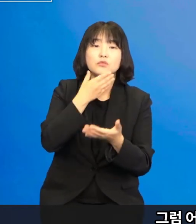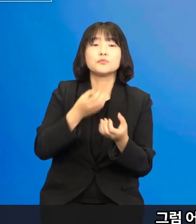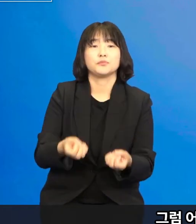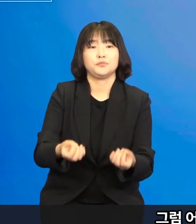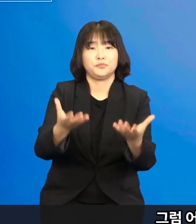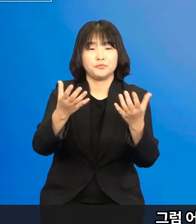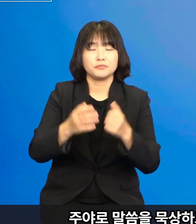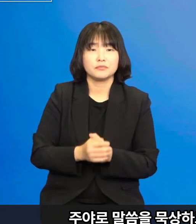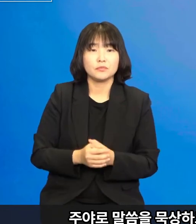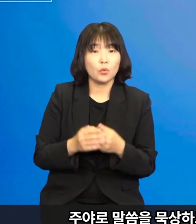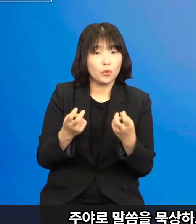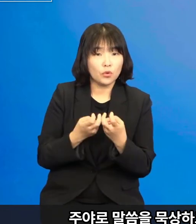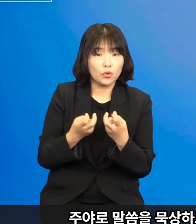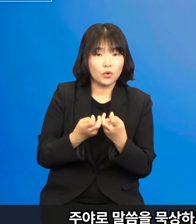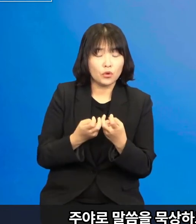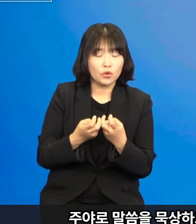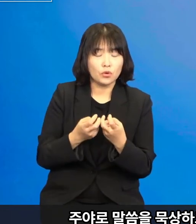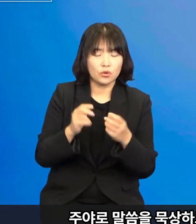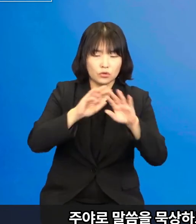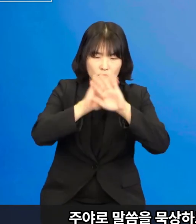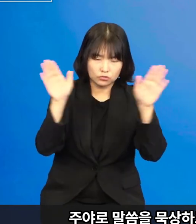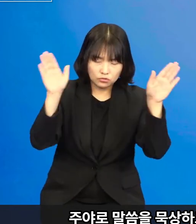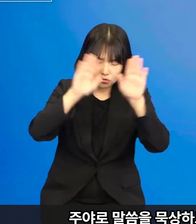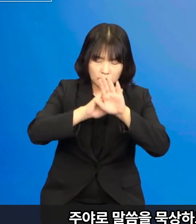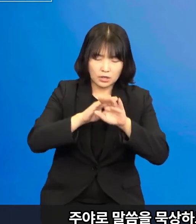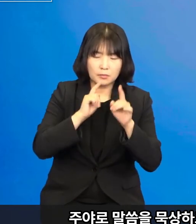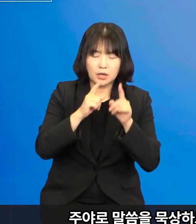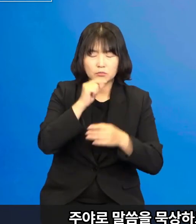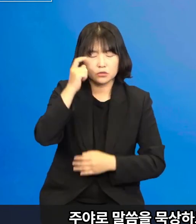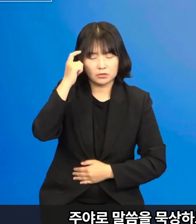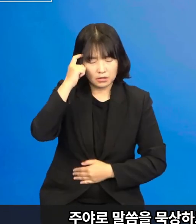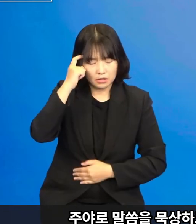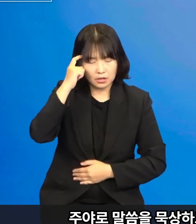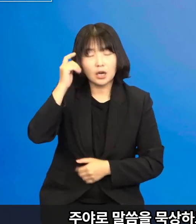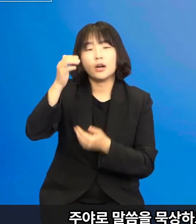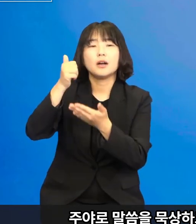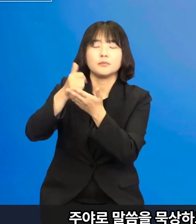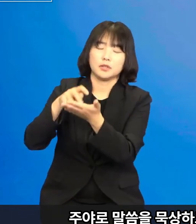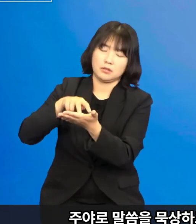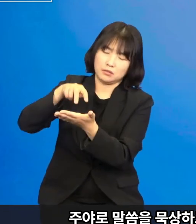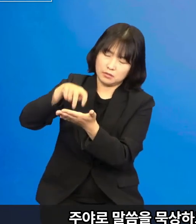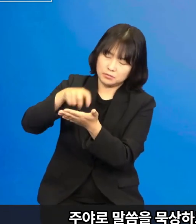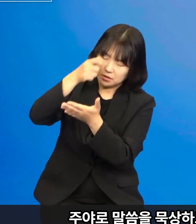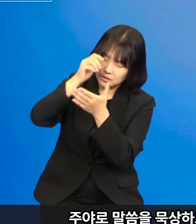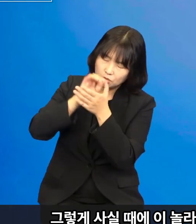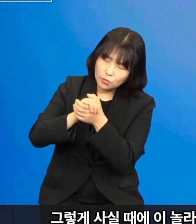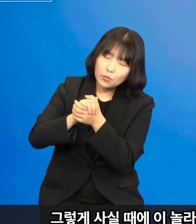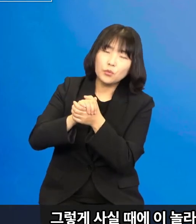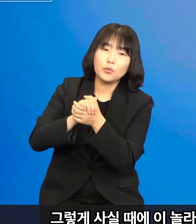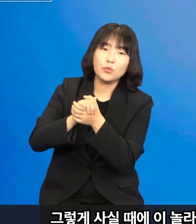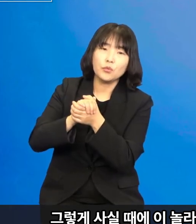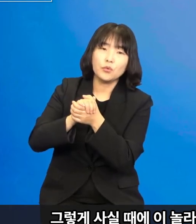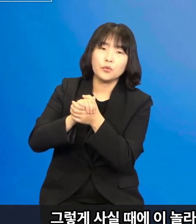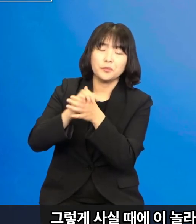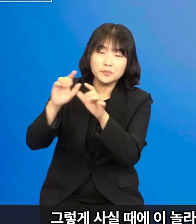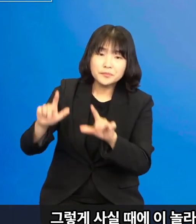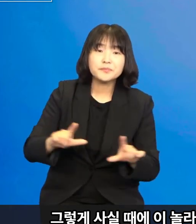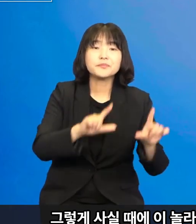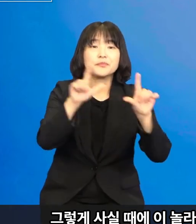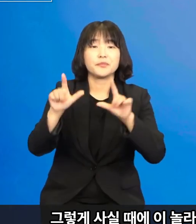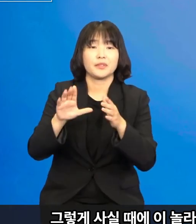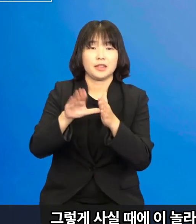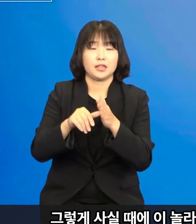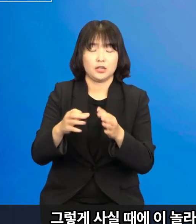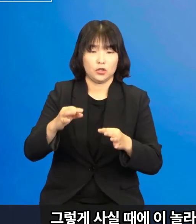그럼 어떻게 하라고요? 주야로 말씀을 묵상하고 하나님께 엎드리고 기도하며 그렇게 사실 때에 이